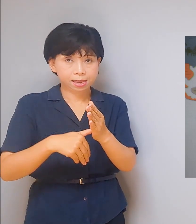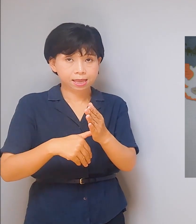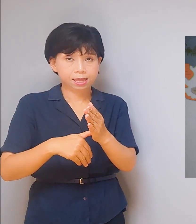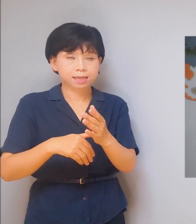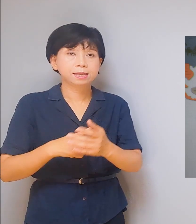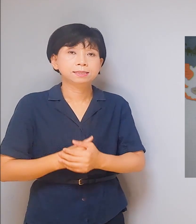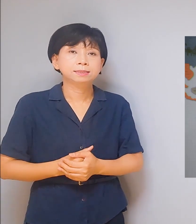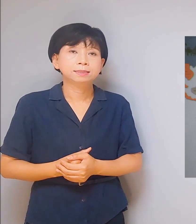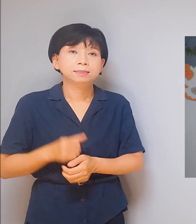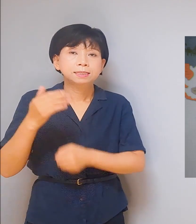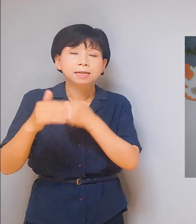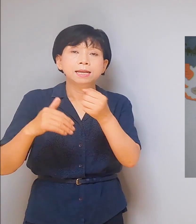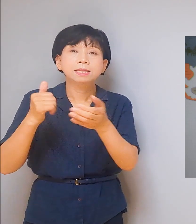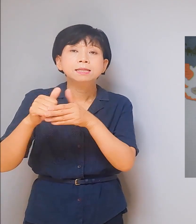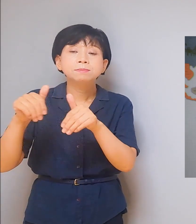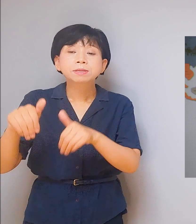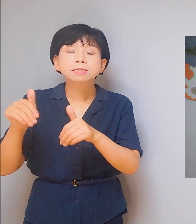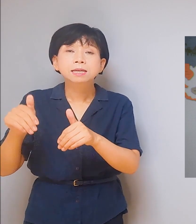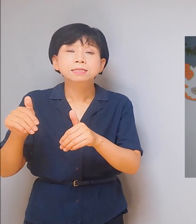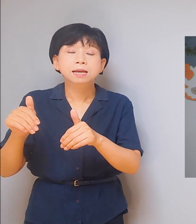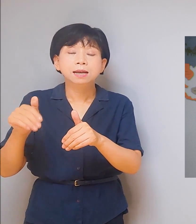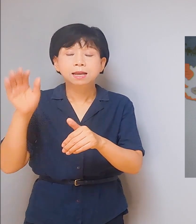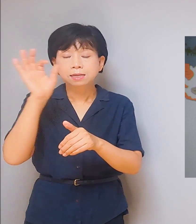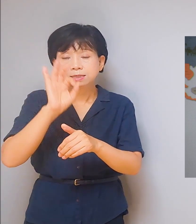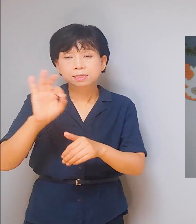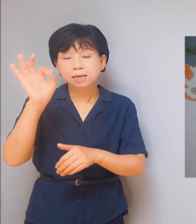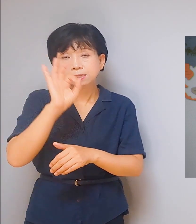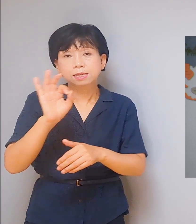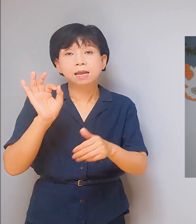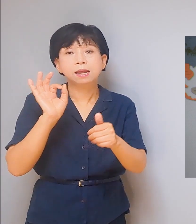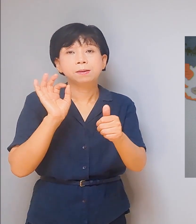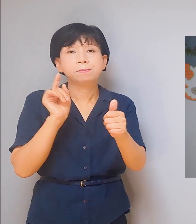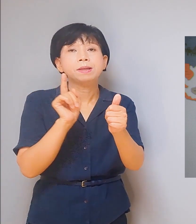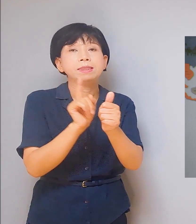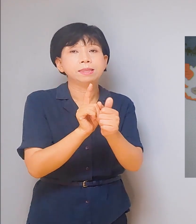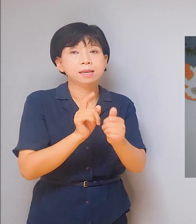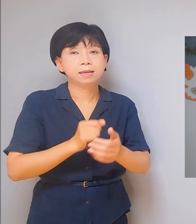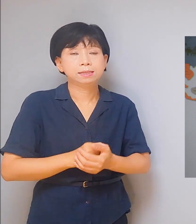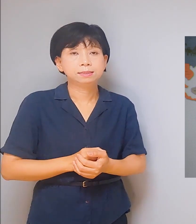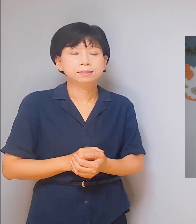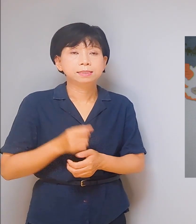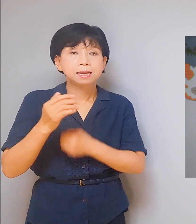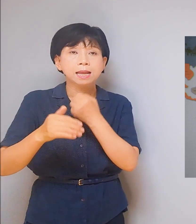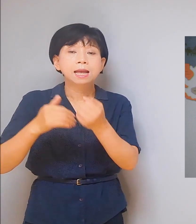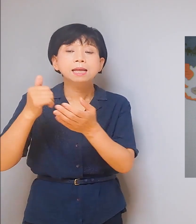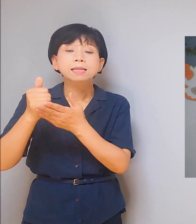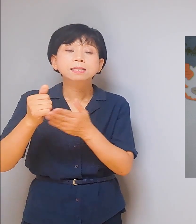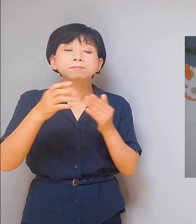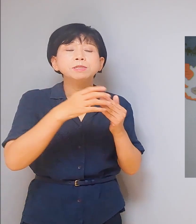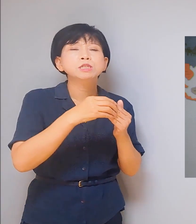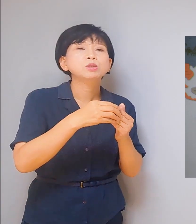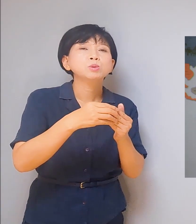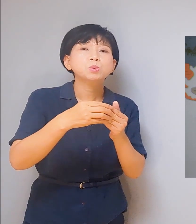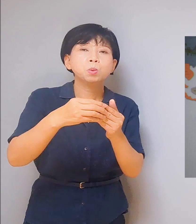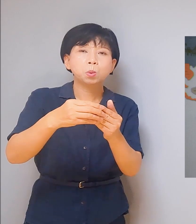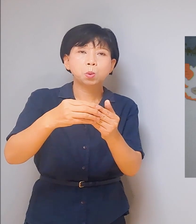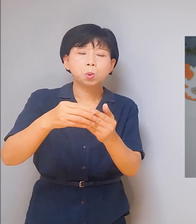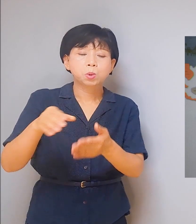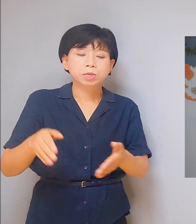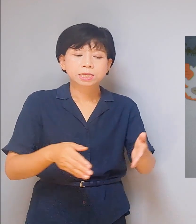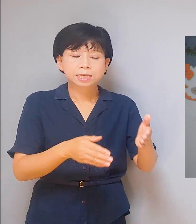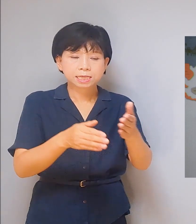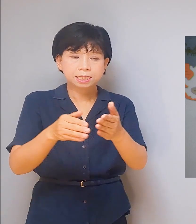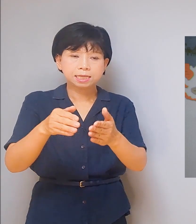사자들이 찾아와 주지 않는 거죠. 그러니까 이 말씀으로만 보면 하나님께서 인도하시는 그 길